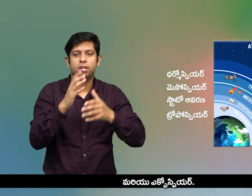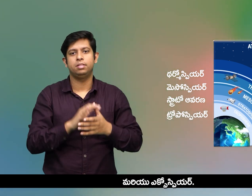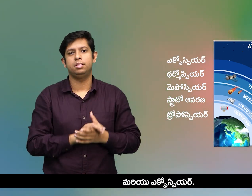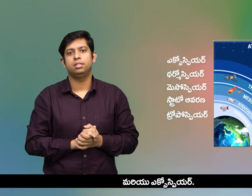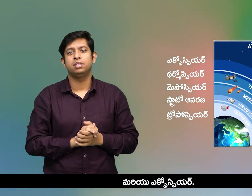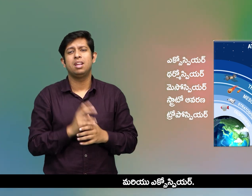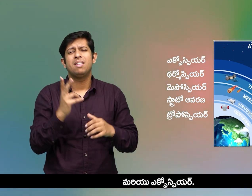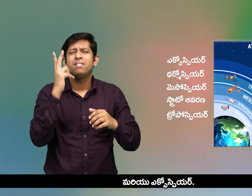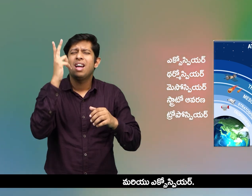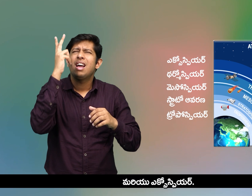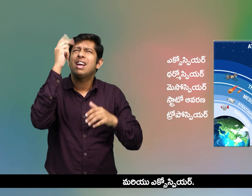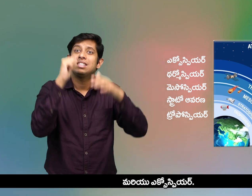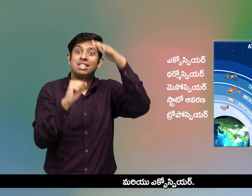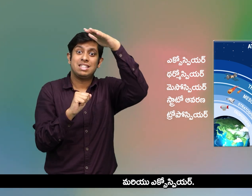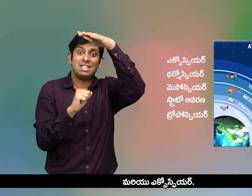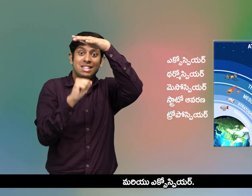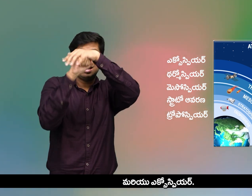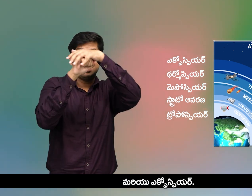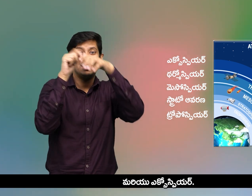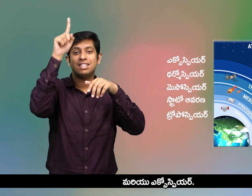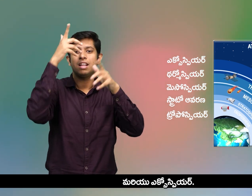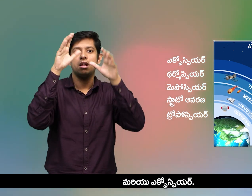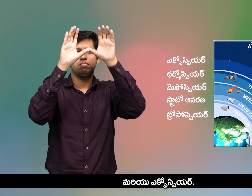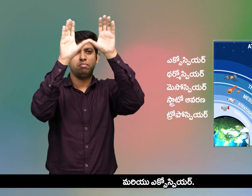మరియు ఎక్సోస్పియర్.